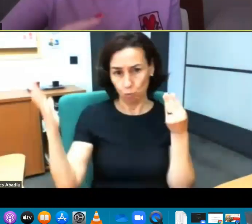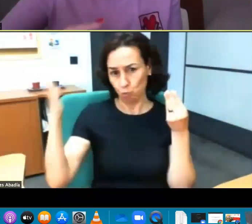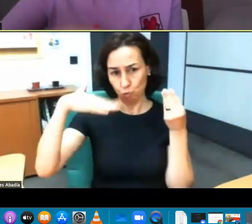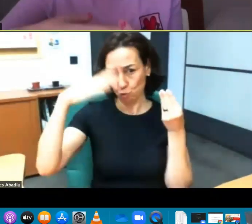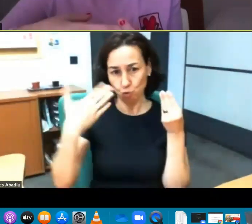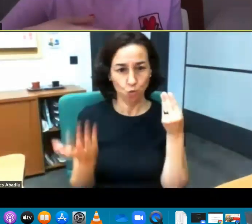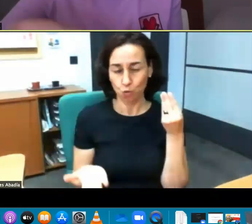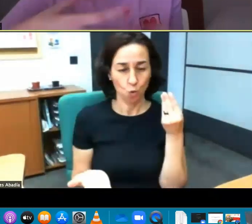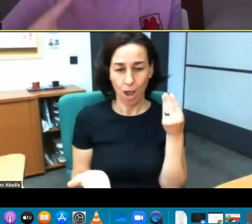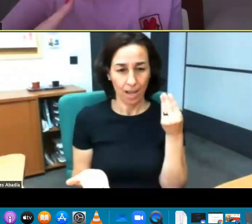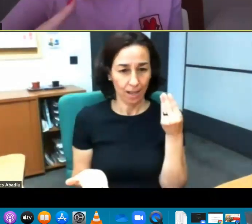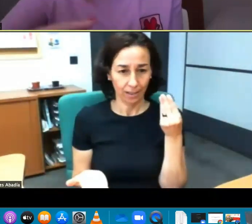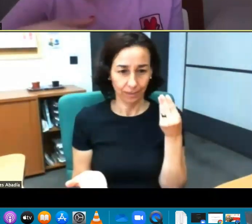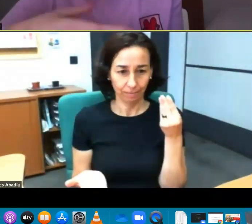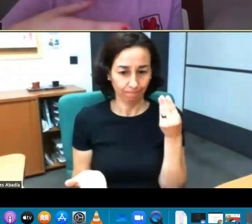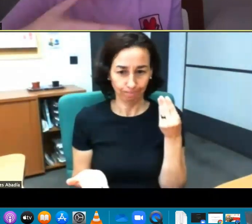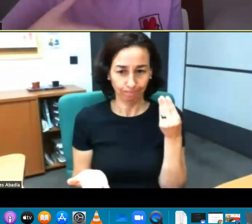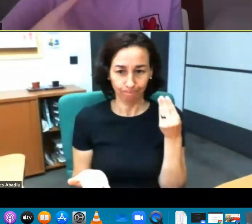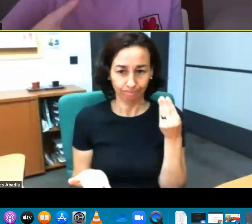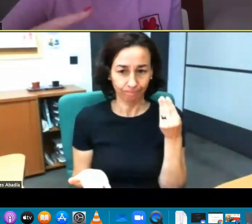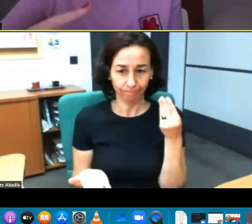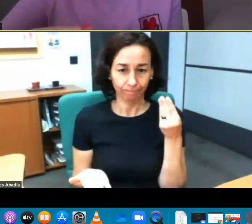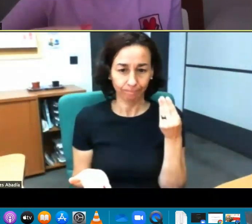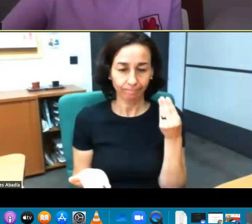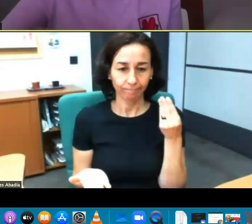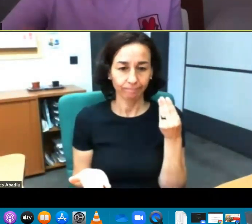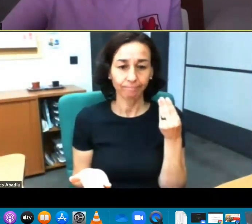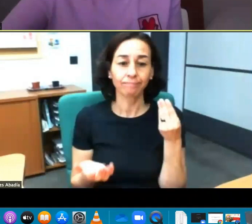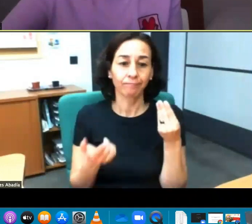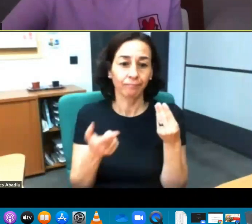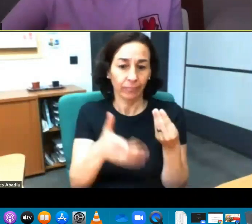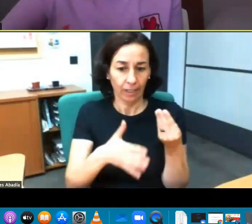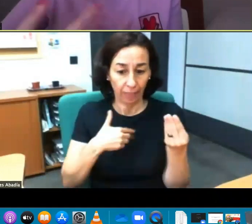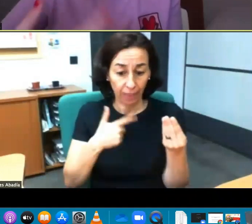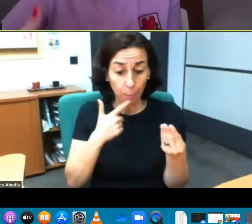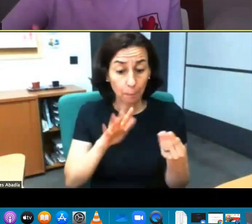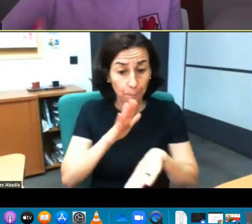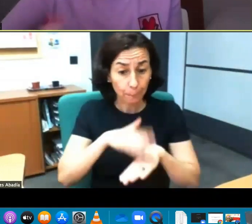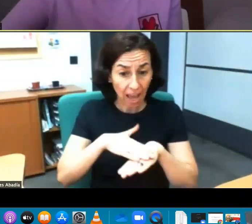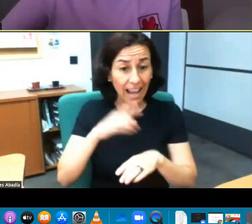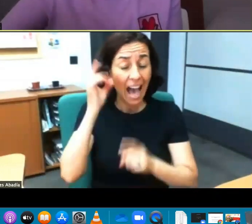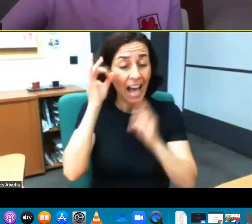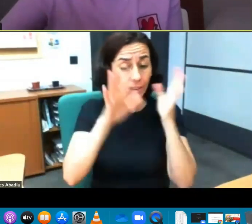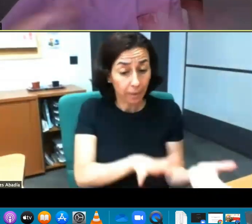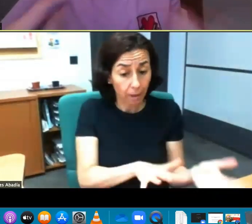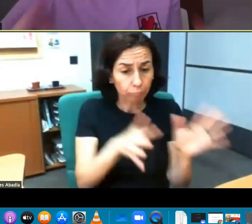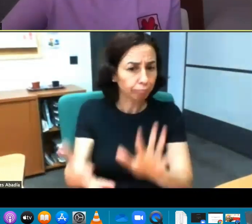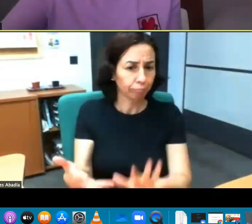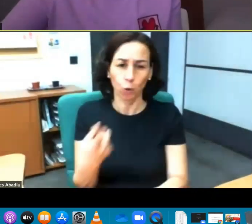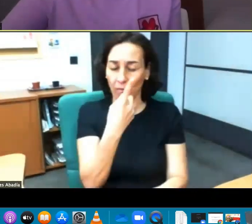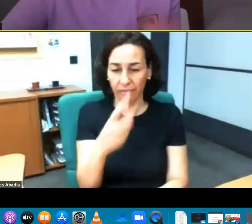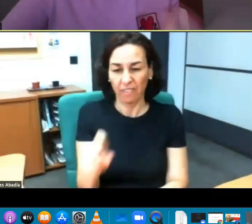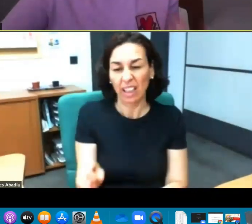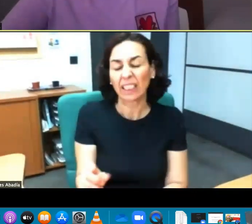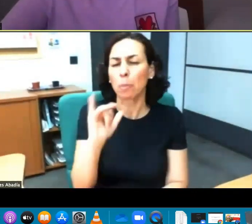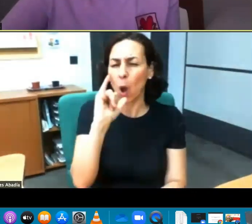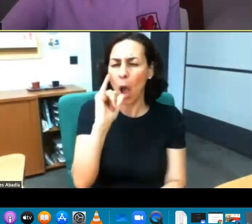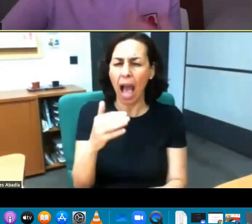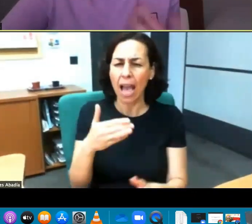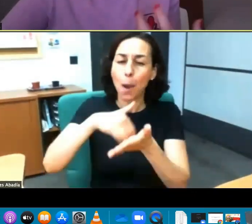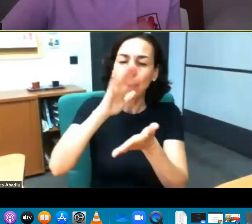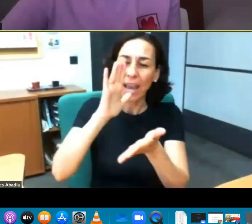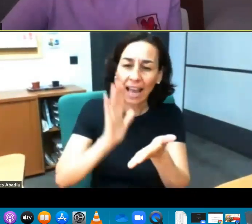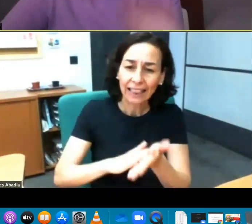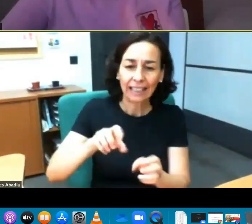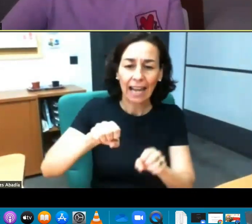impida o que implique la necesidad de desarrollar la actividad, pero sí tenemos pues, unas pegatinas, un póster,